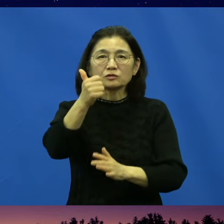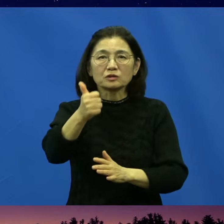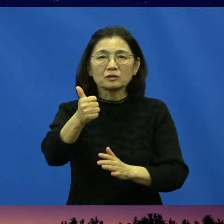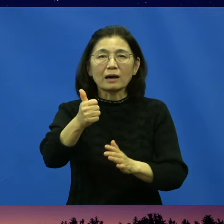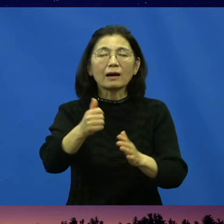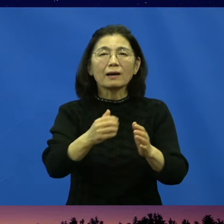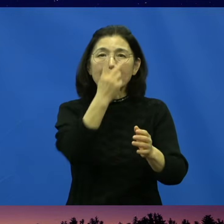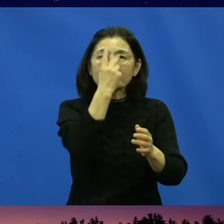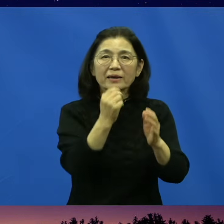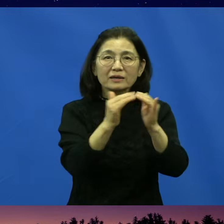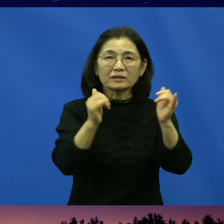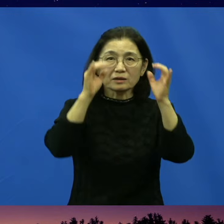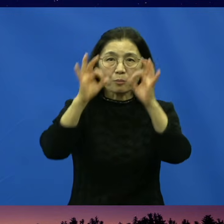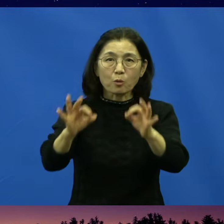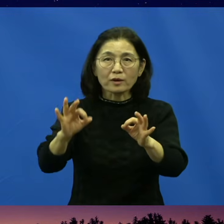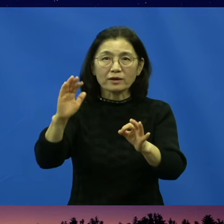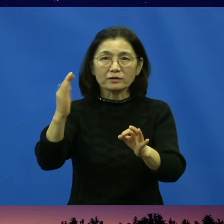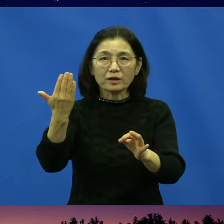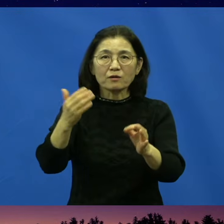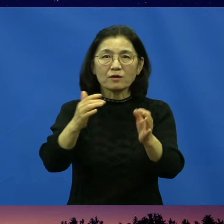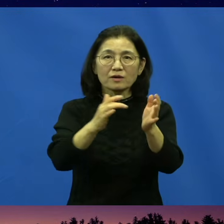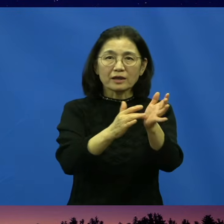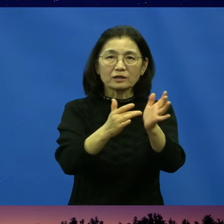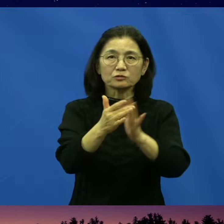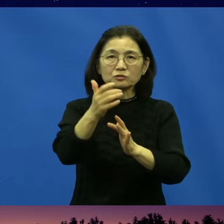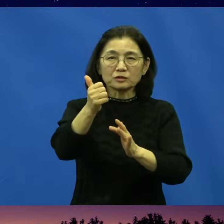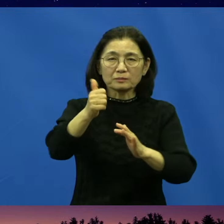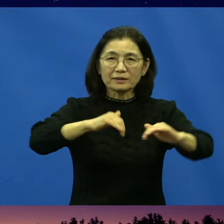되어 예수를 길에서 따르니라.